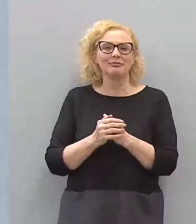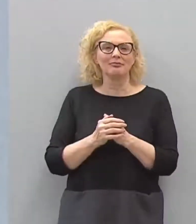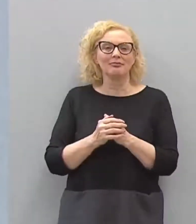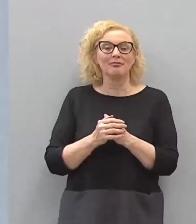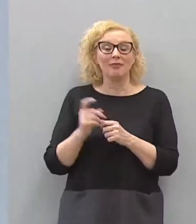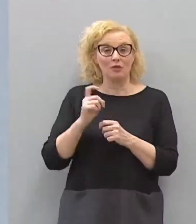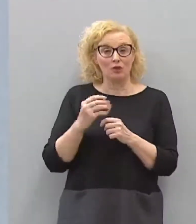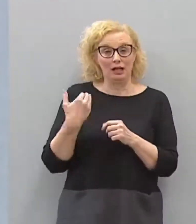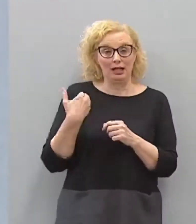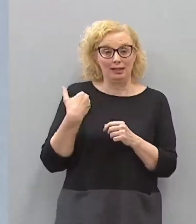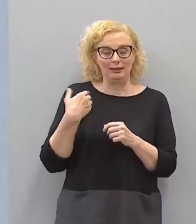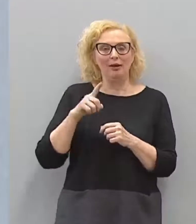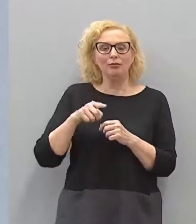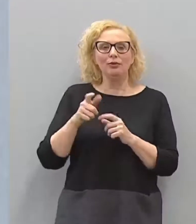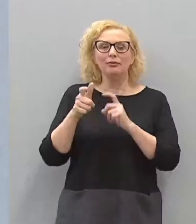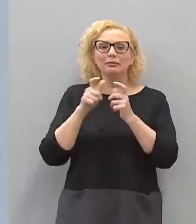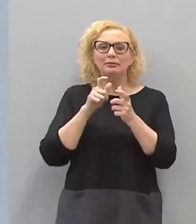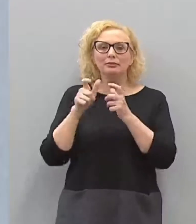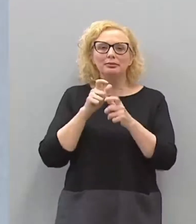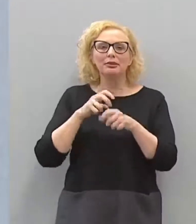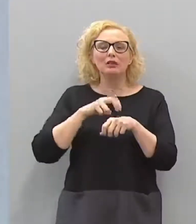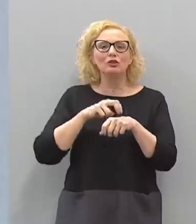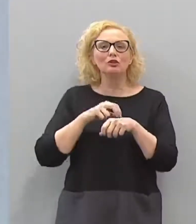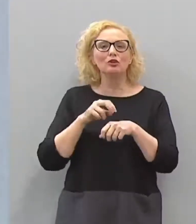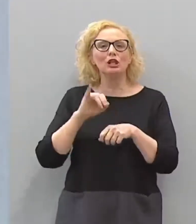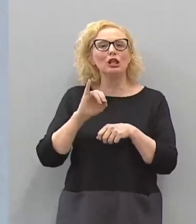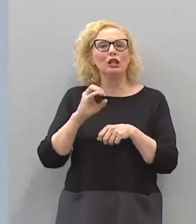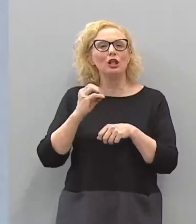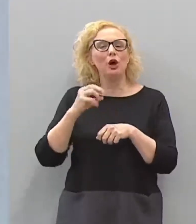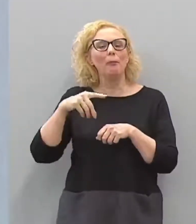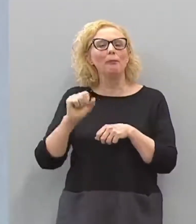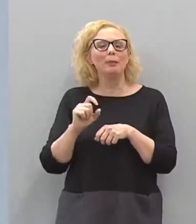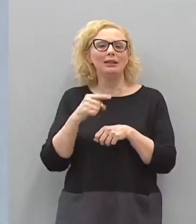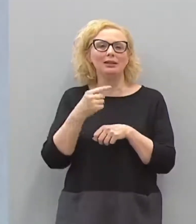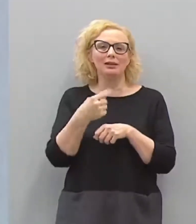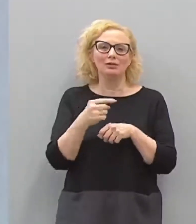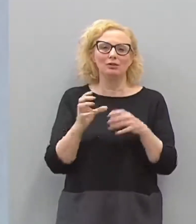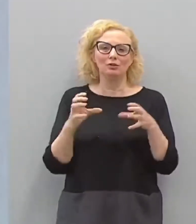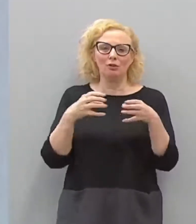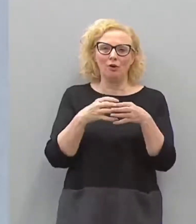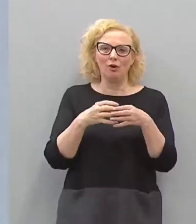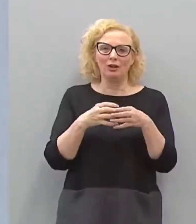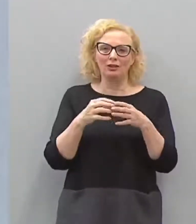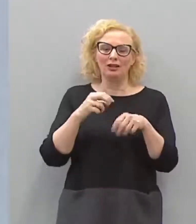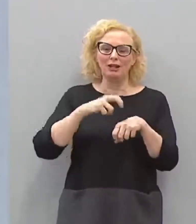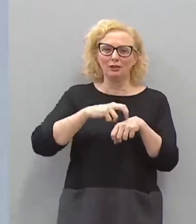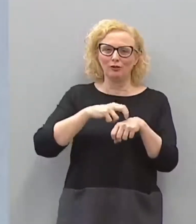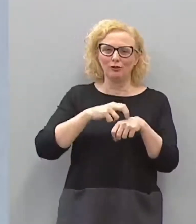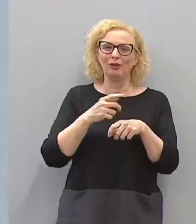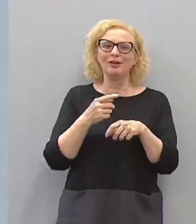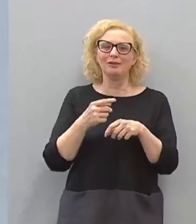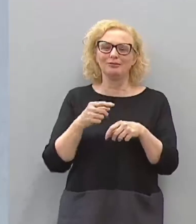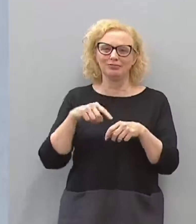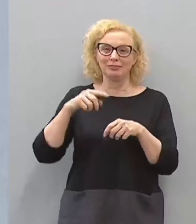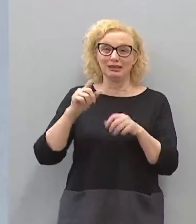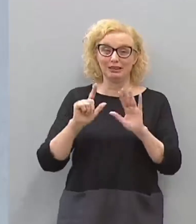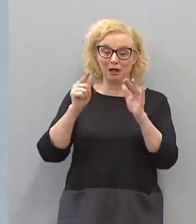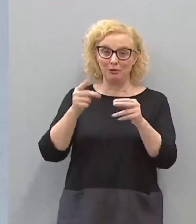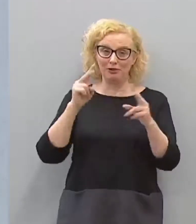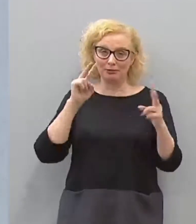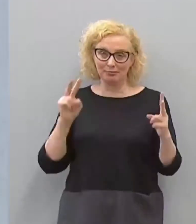nell'incontro con il dottor joppi dell'ordine punto dei medici ogni quale ci conteremo la prossima settimana per